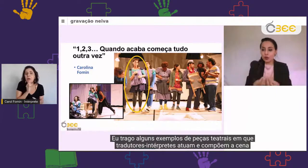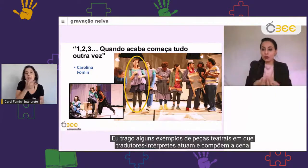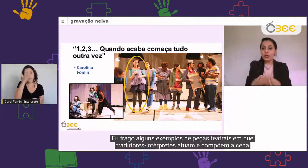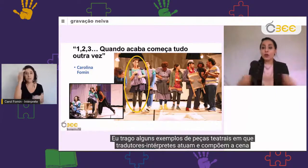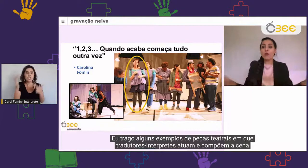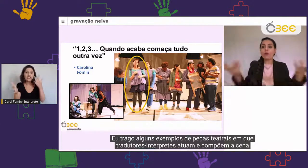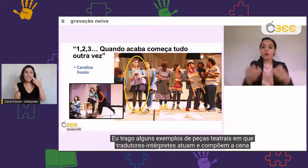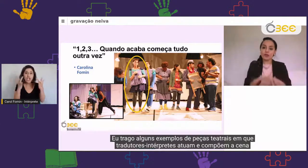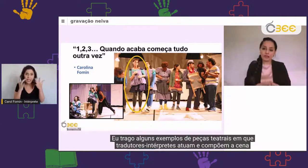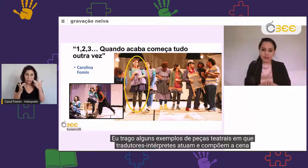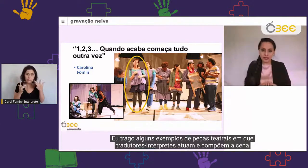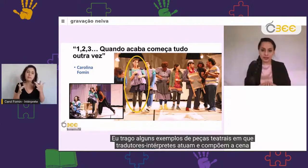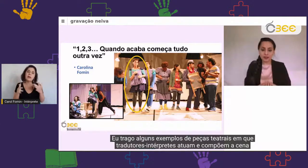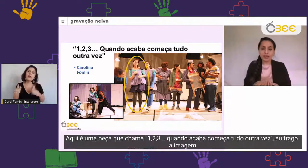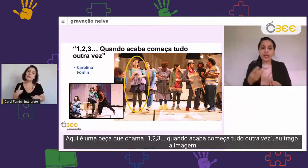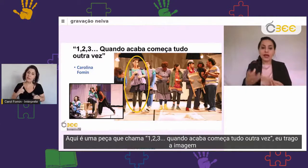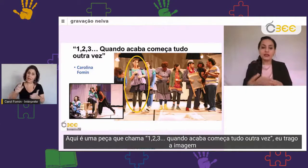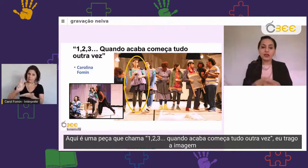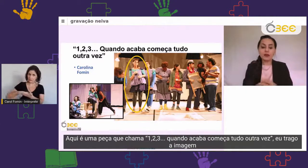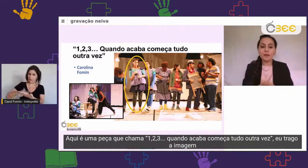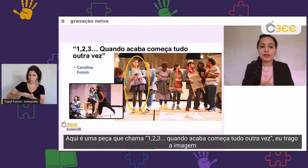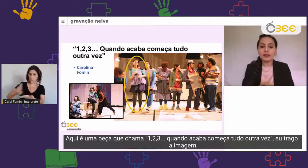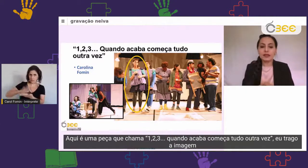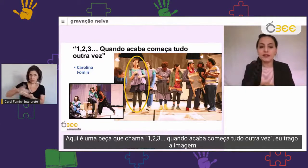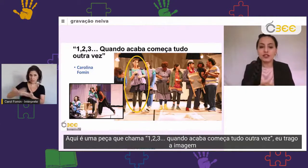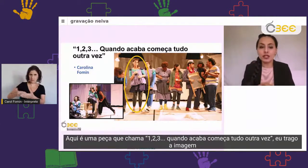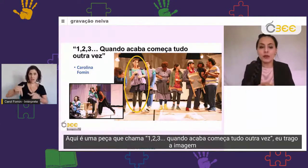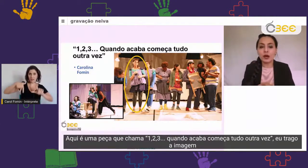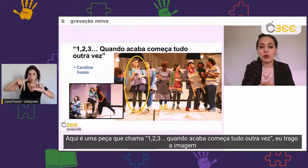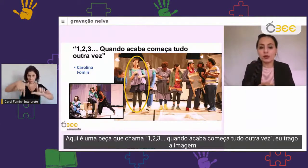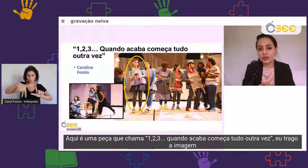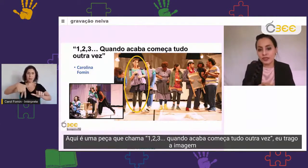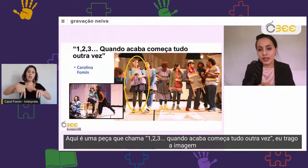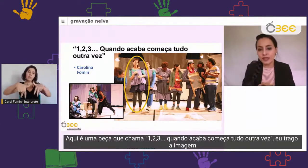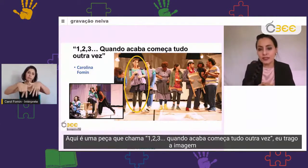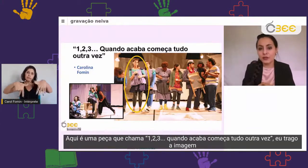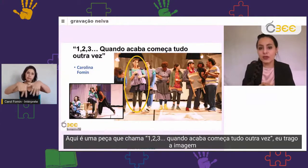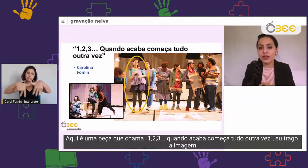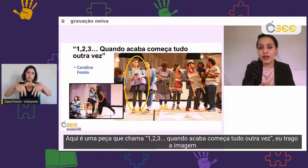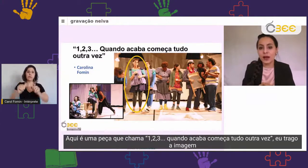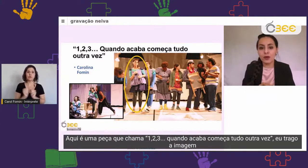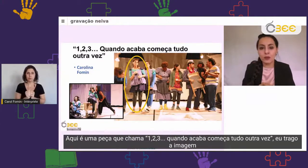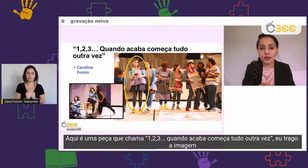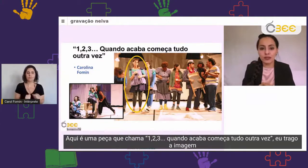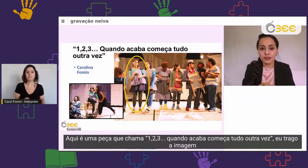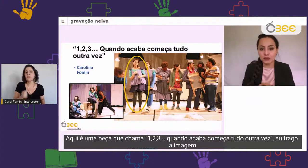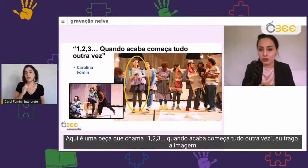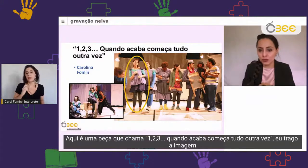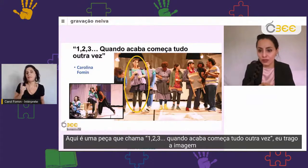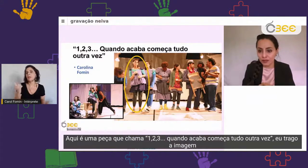intérpretes atuam e compõem a cena. Aqui é uma peça que chama 1, 2, 3, quando